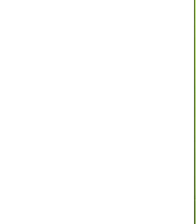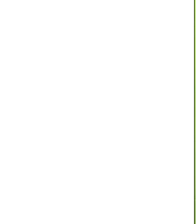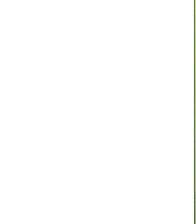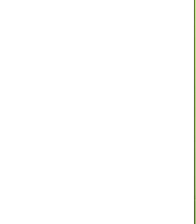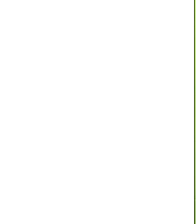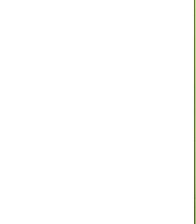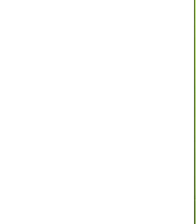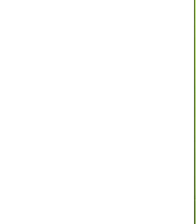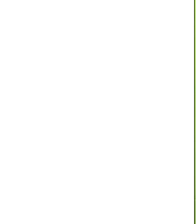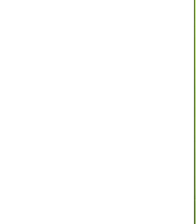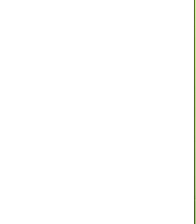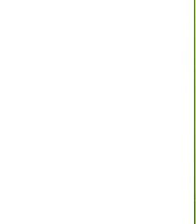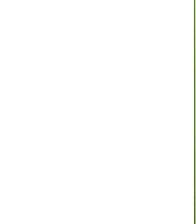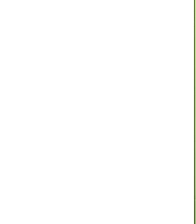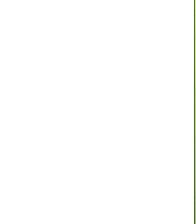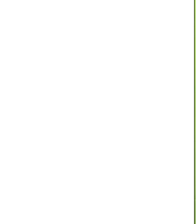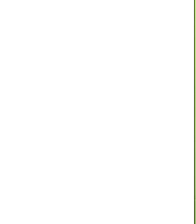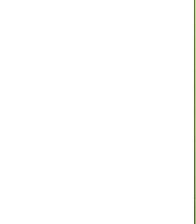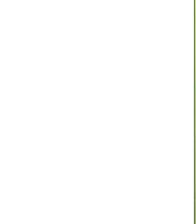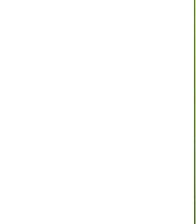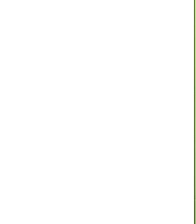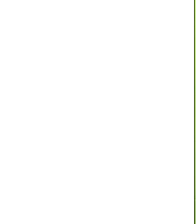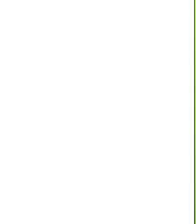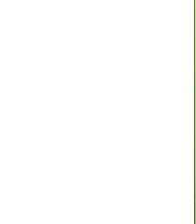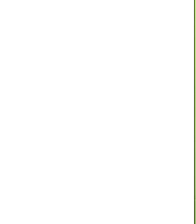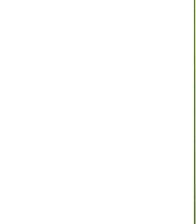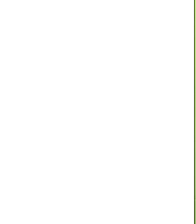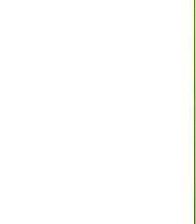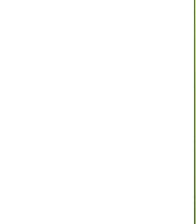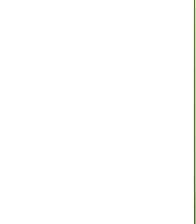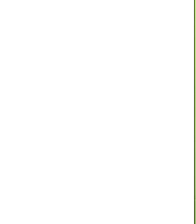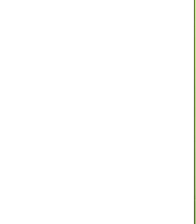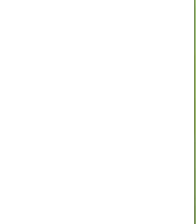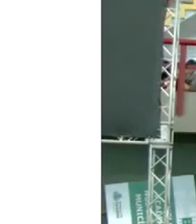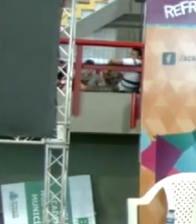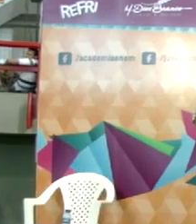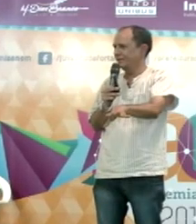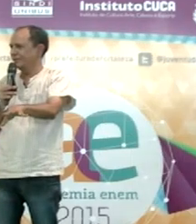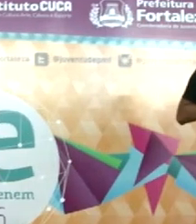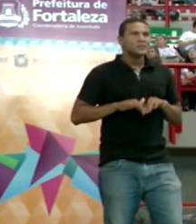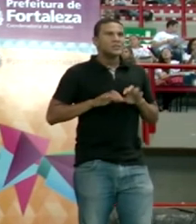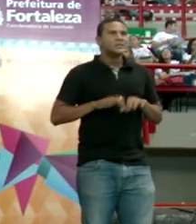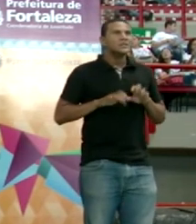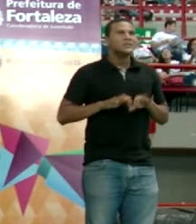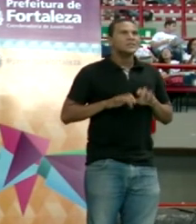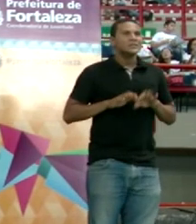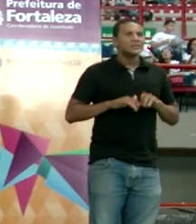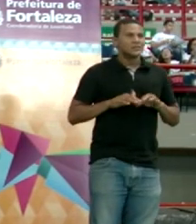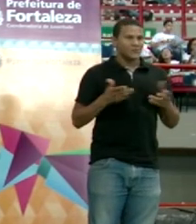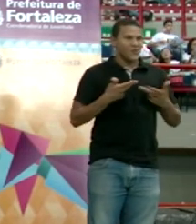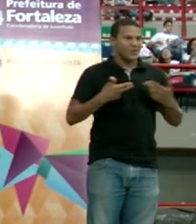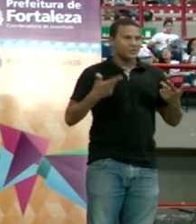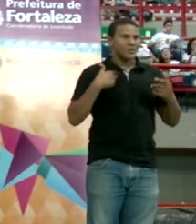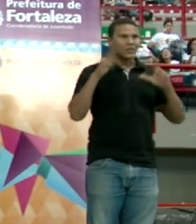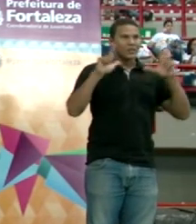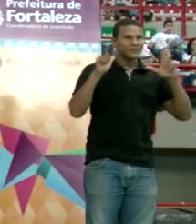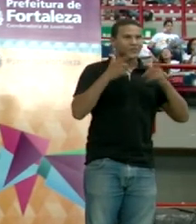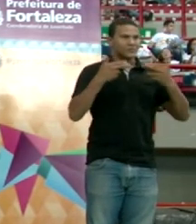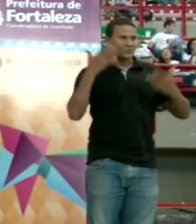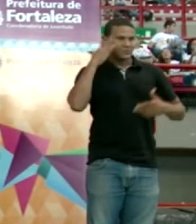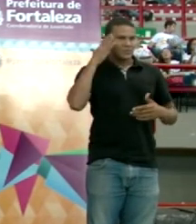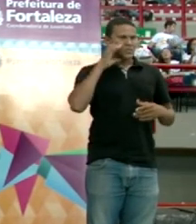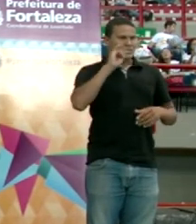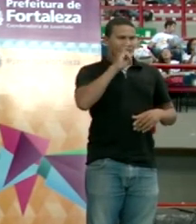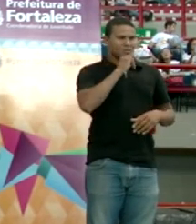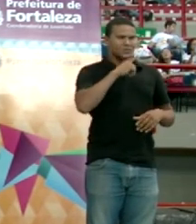frente do computador, na rede virtual, você é tudo, menos você mesmo, né? Porque quando você pega